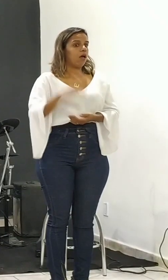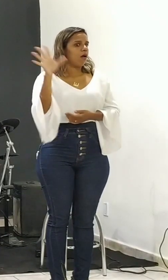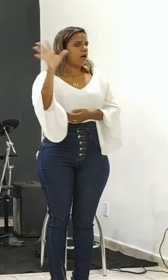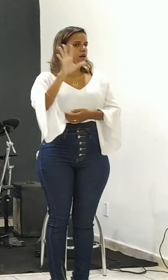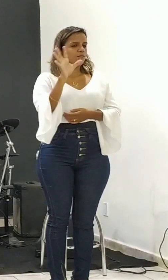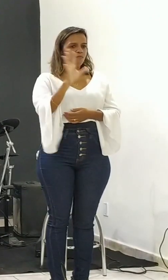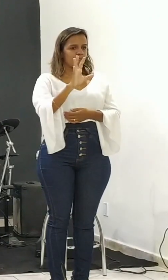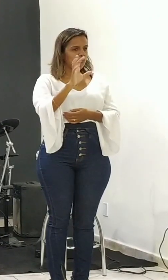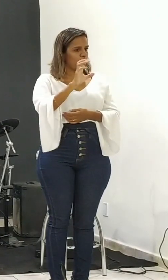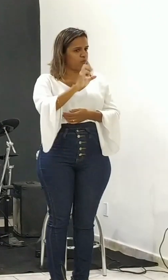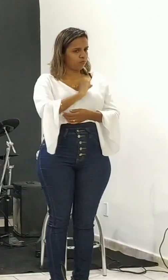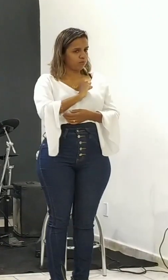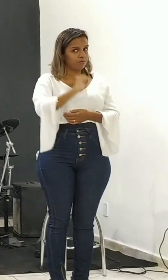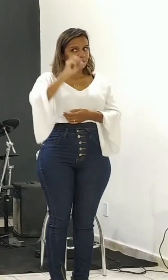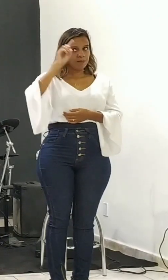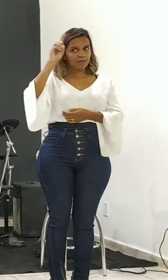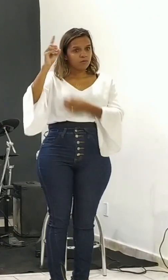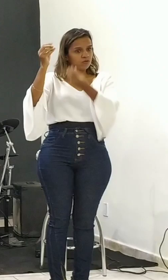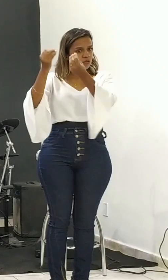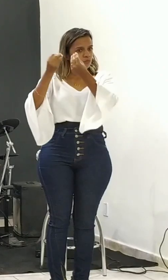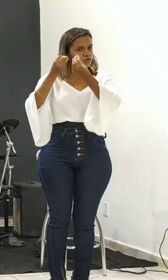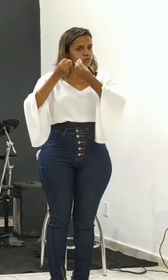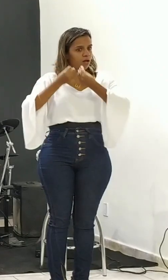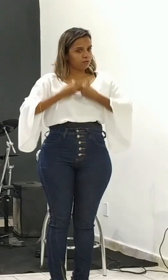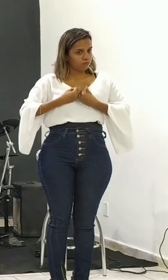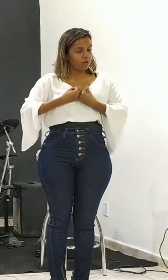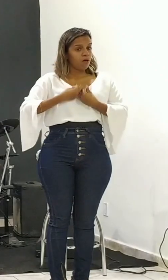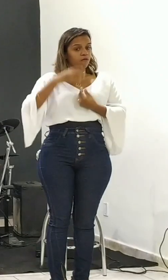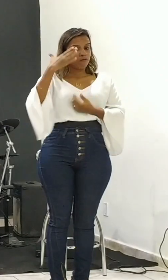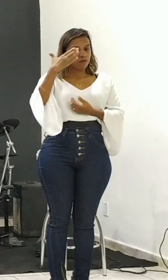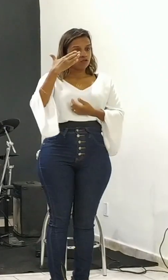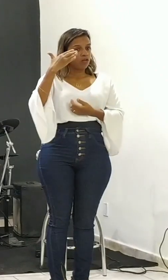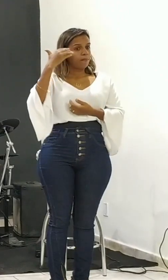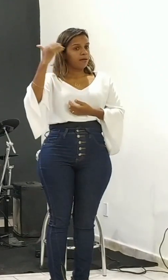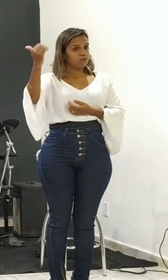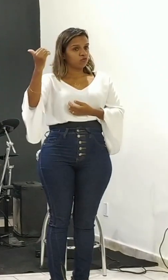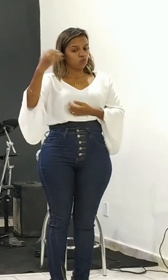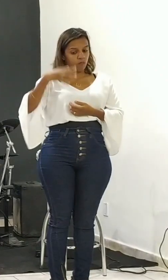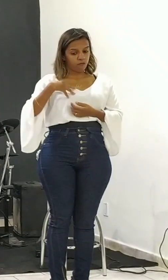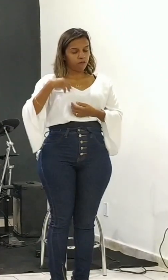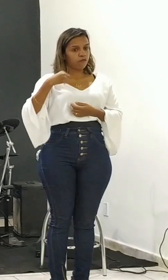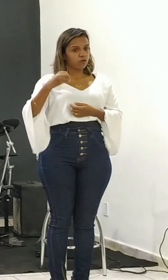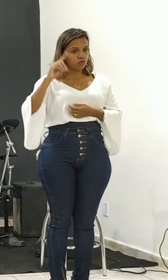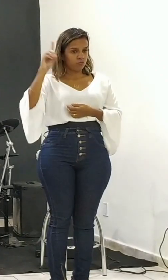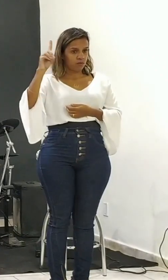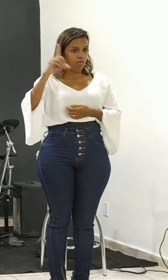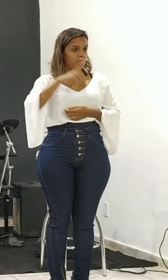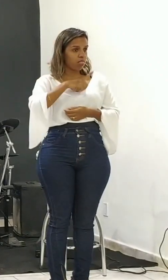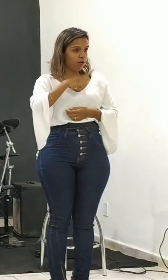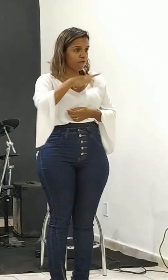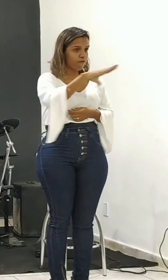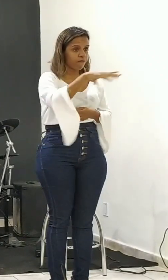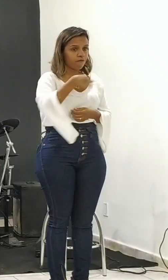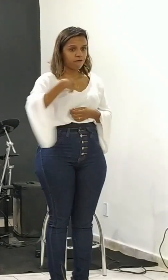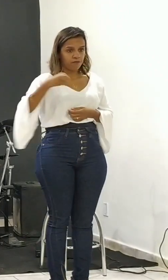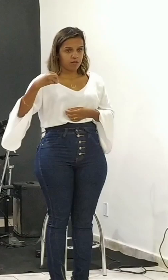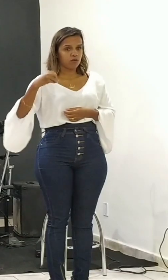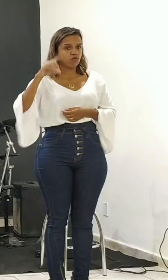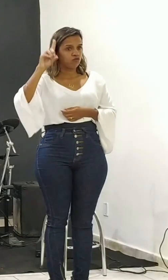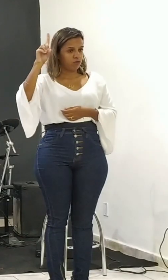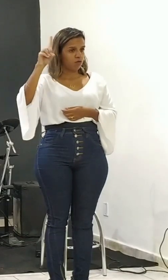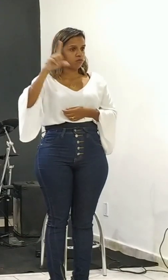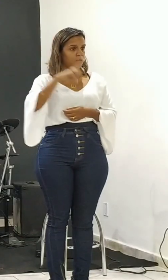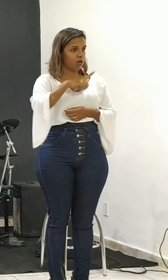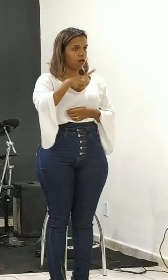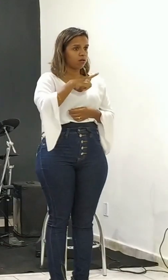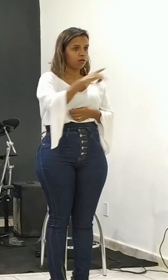nos tem concedido o Pai, que fôssemos chamados filhos de Deus. Só tem filhos de Deus aqui. Só tem